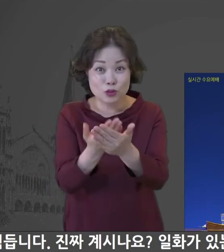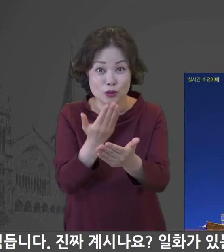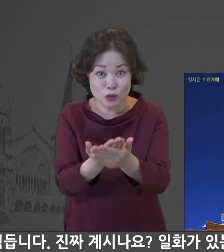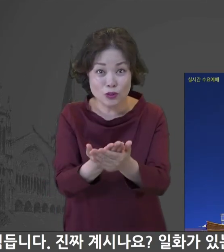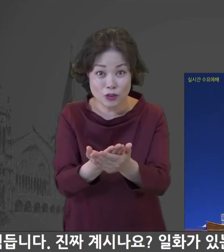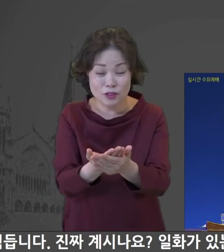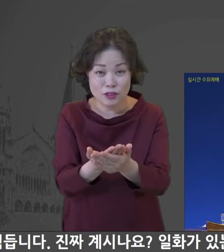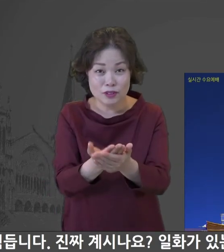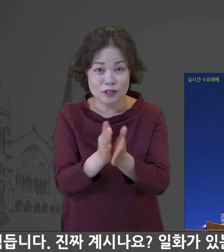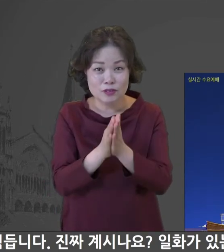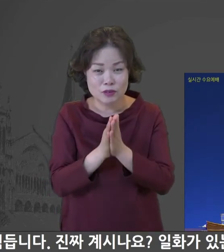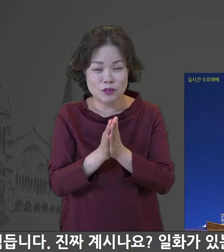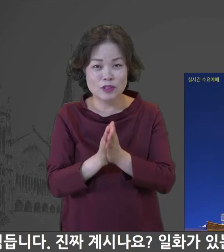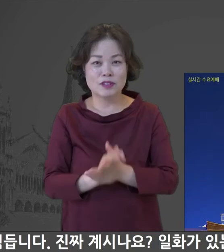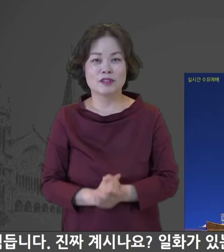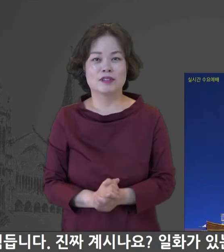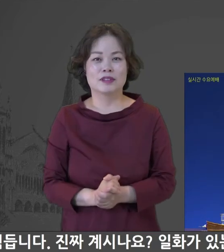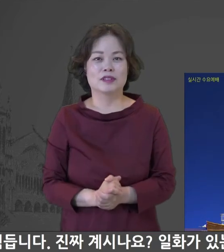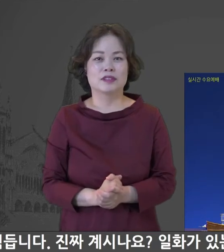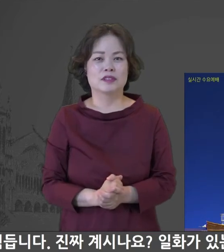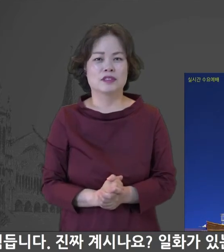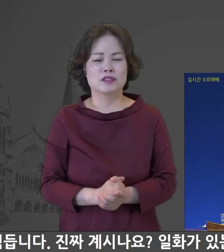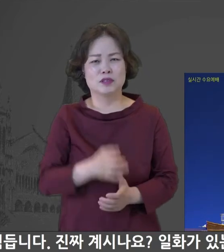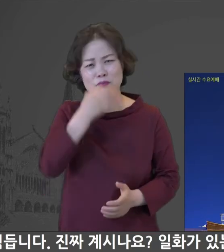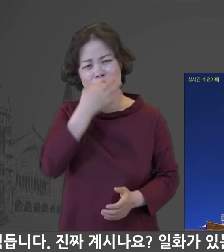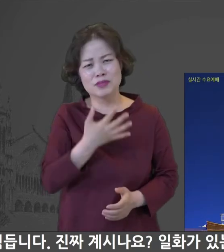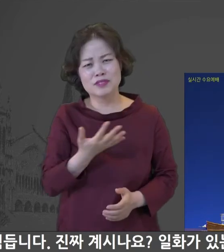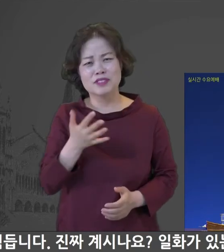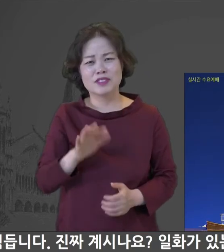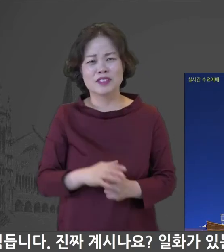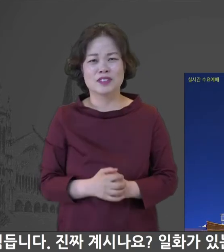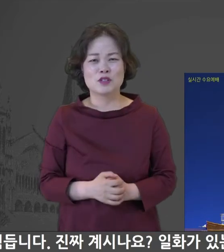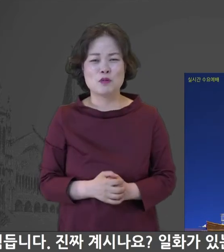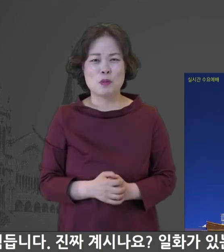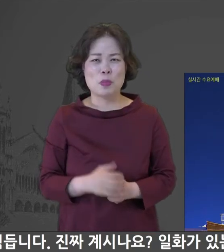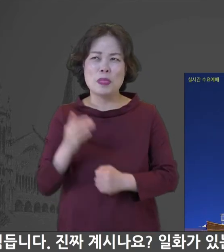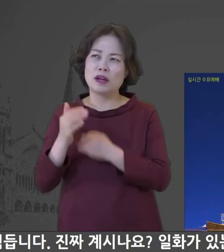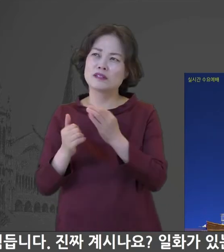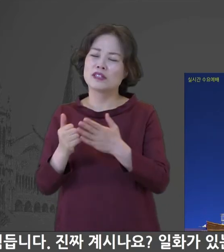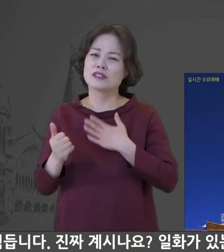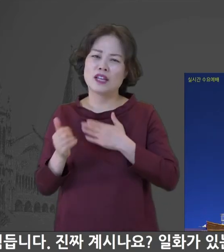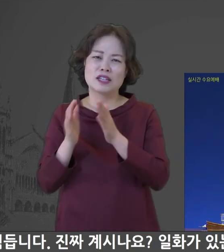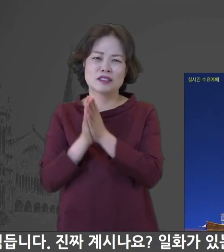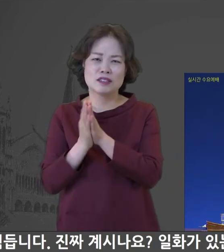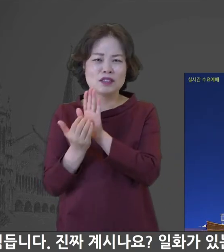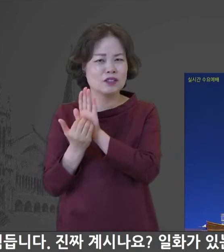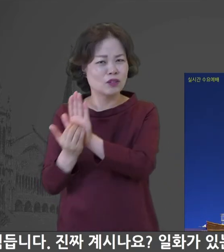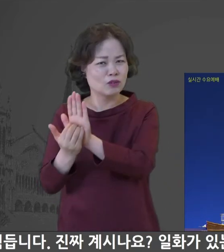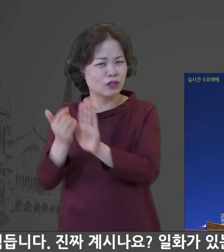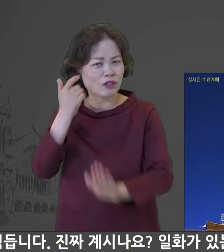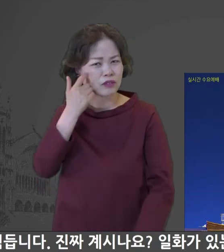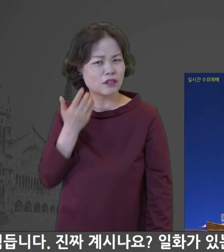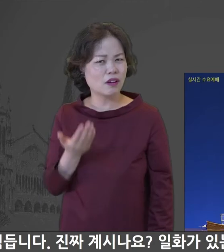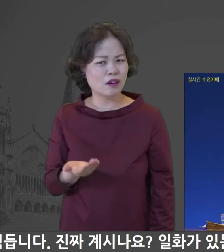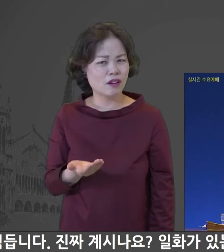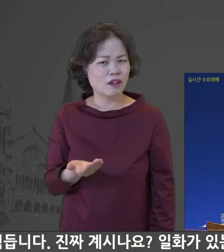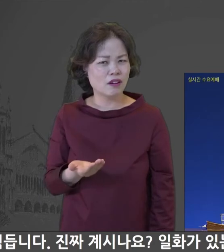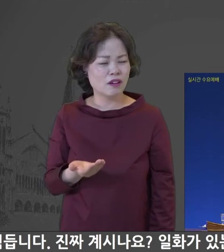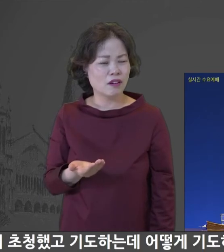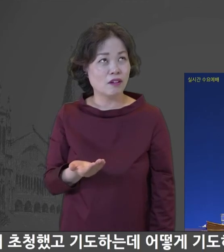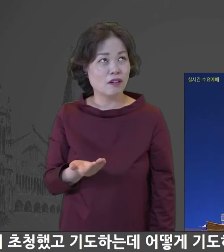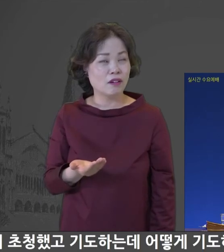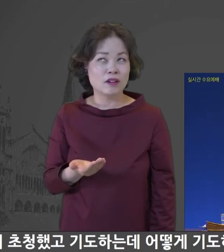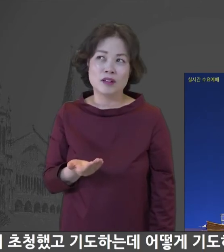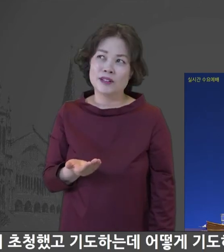이렇게 기도를 하시는 거예요. 안 그래도 힘든데 하나님이 나의 기도를 거절하신다?